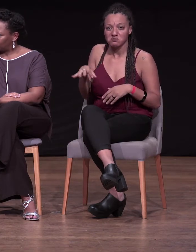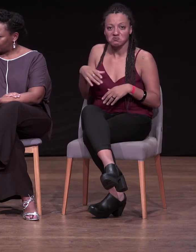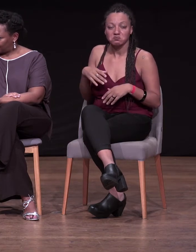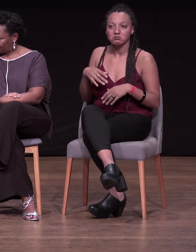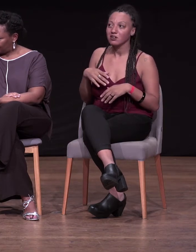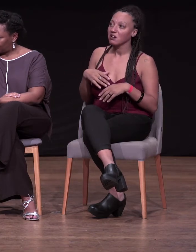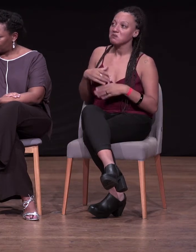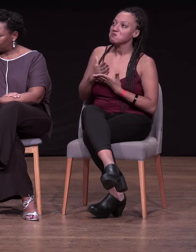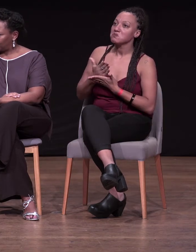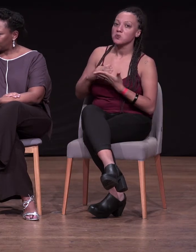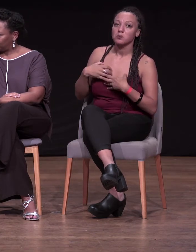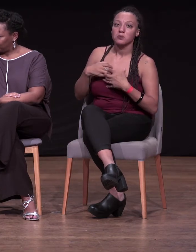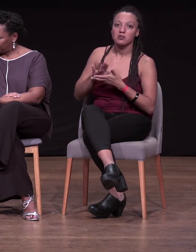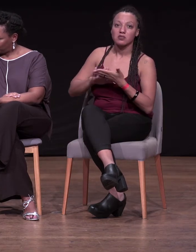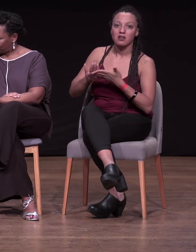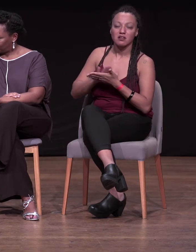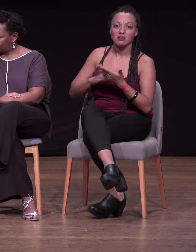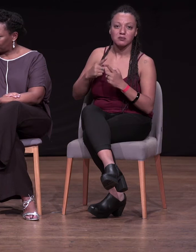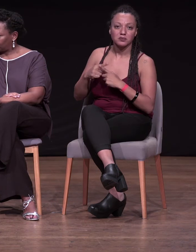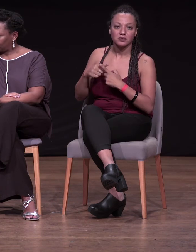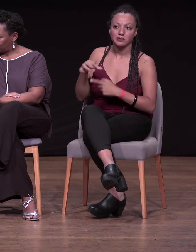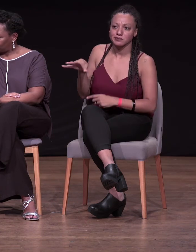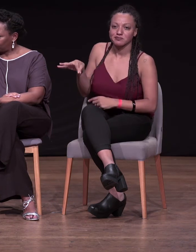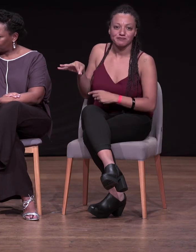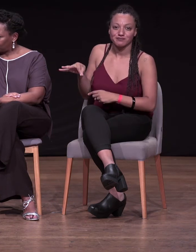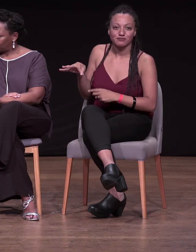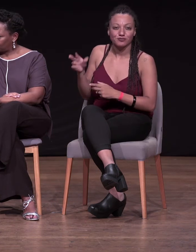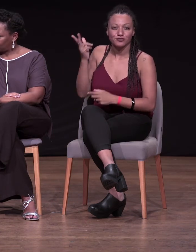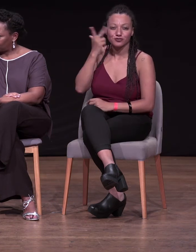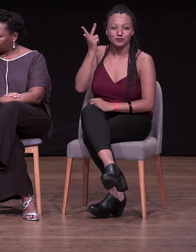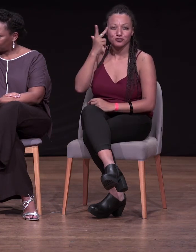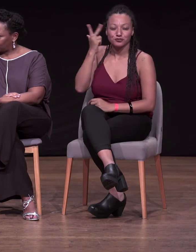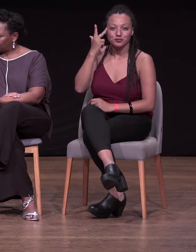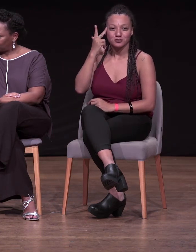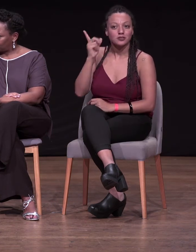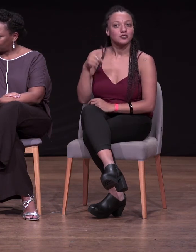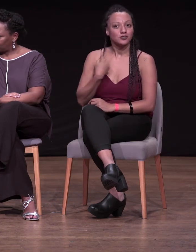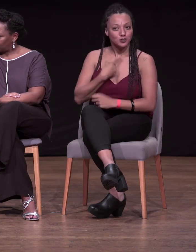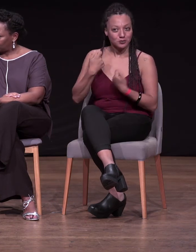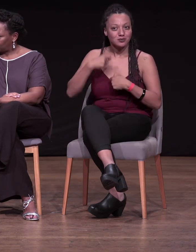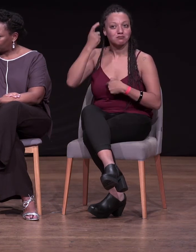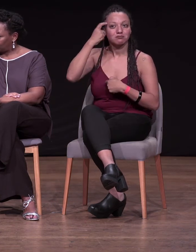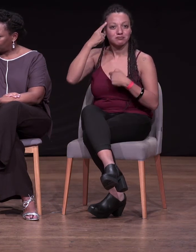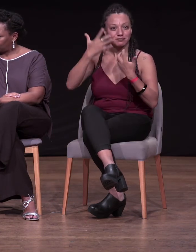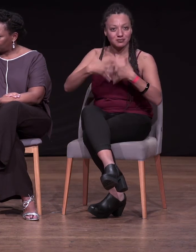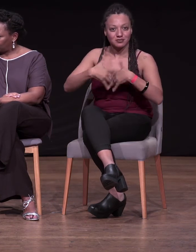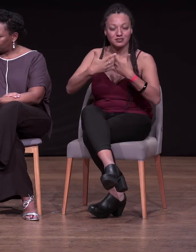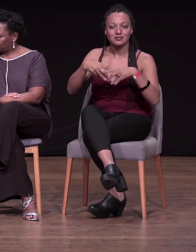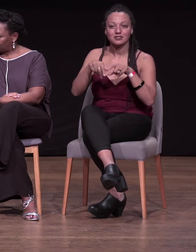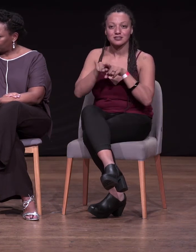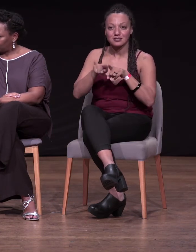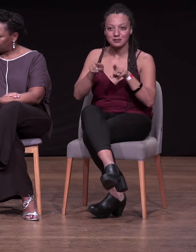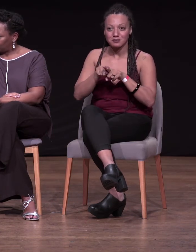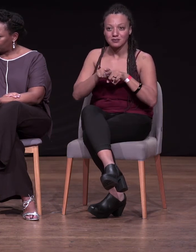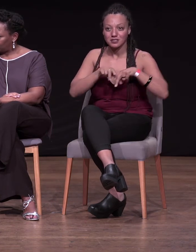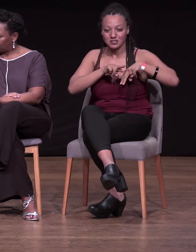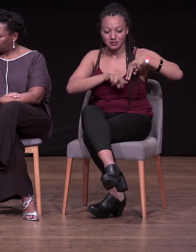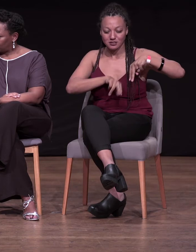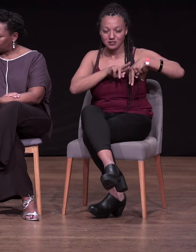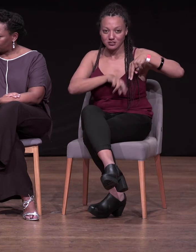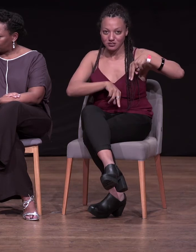de incômodo com a revelação da genitália, né? Então acho que isso faz a gente pensar em outras dimensões e até as dimensões de gênero, né?